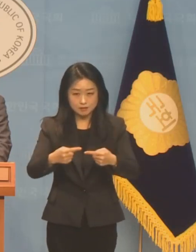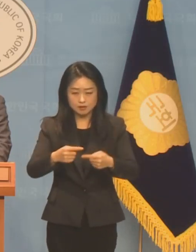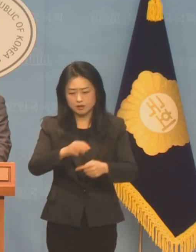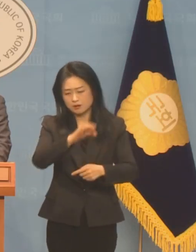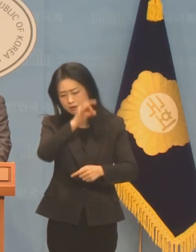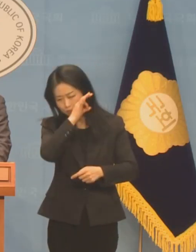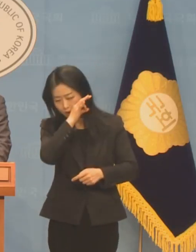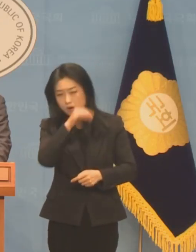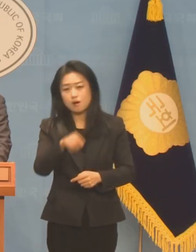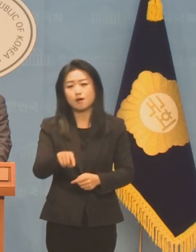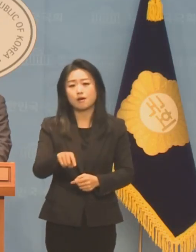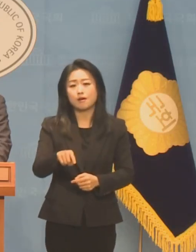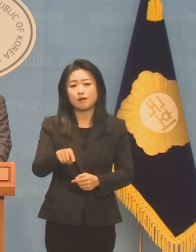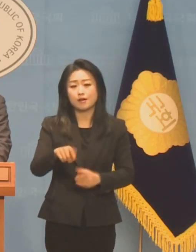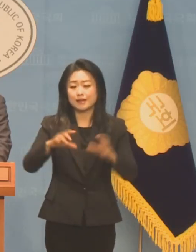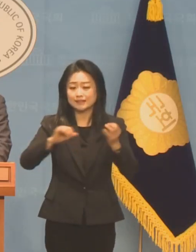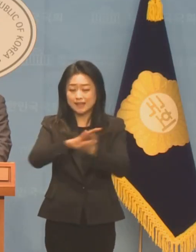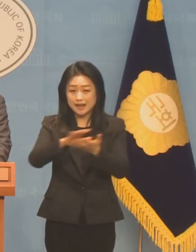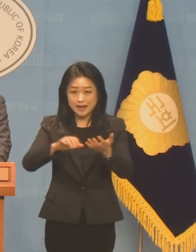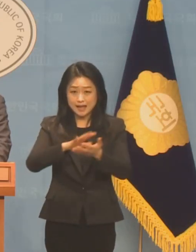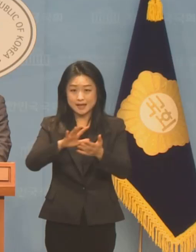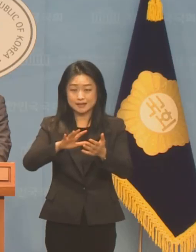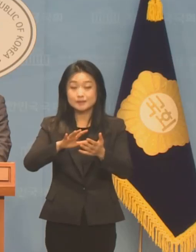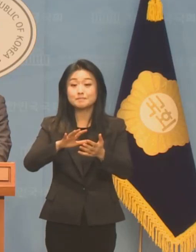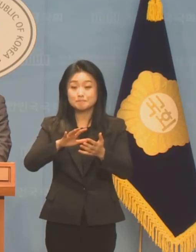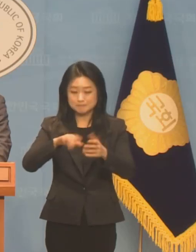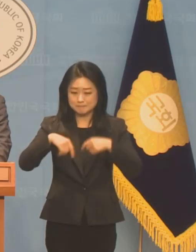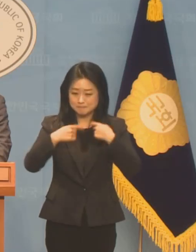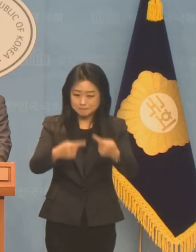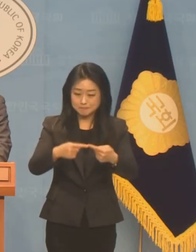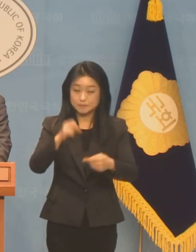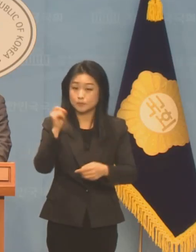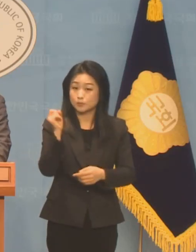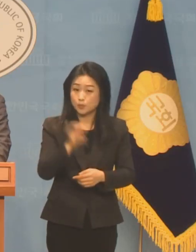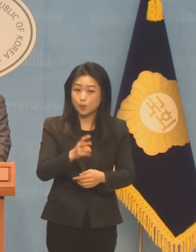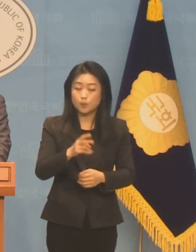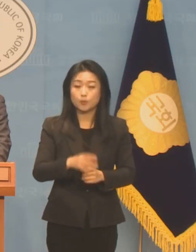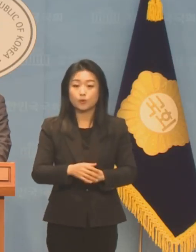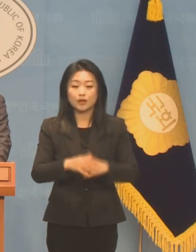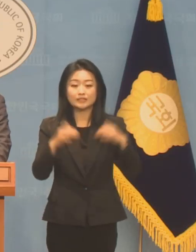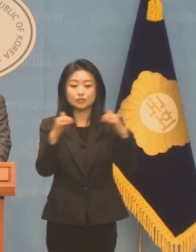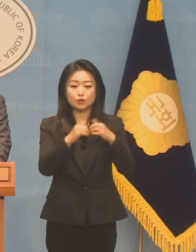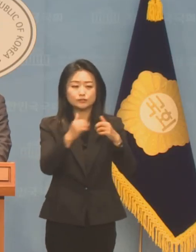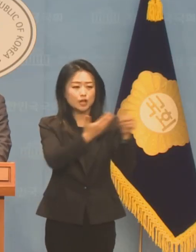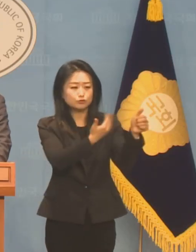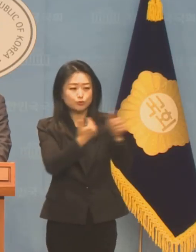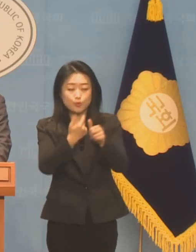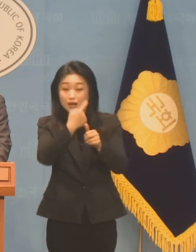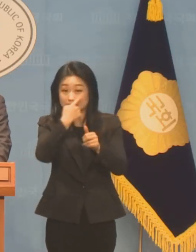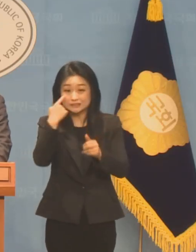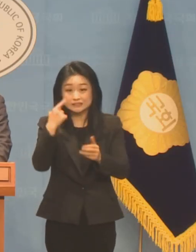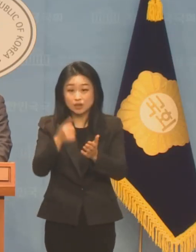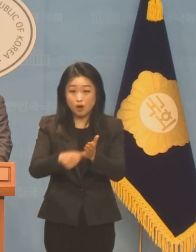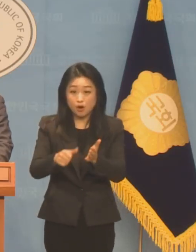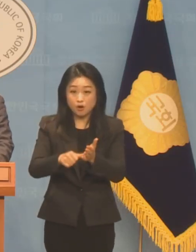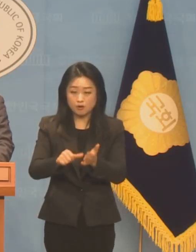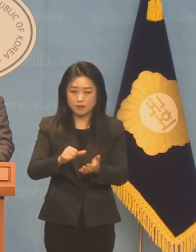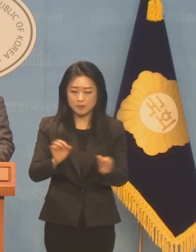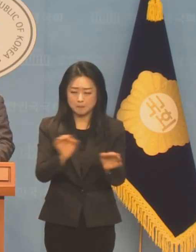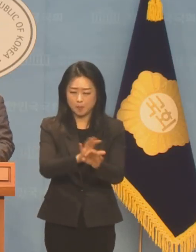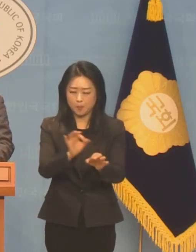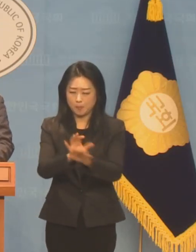않습니까? 내란 가담도 모자라 이제는 전쟁을 유도한 증거인멸을